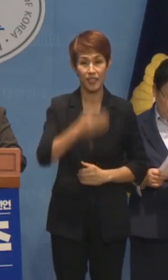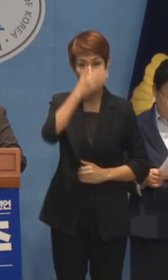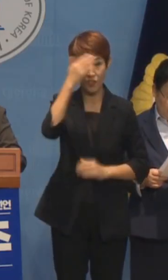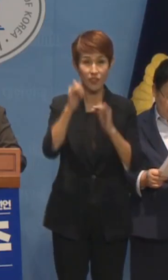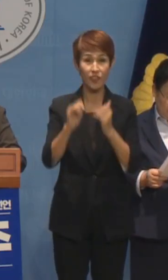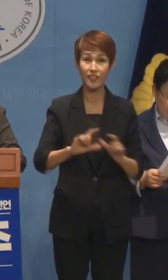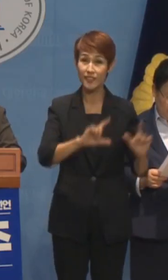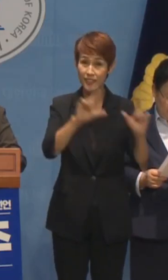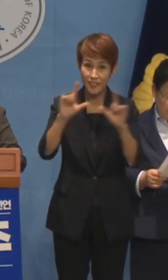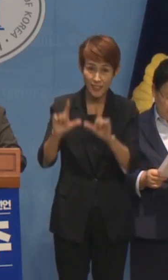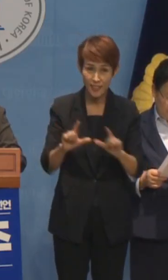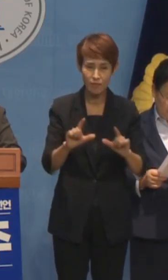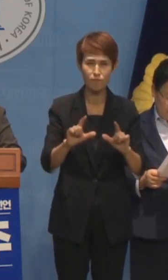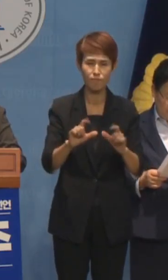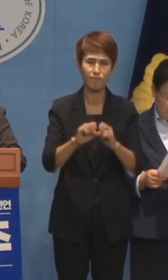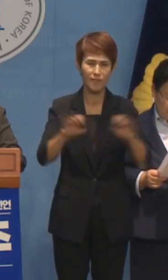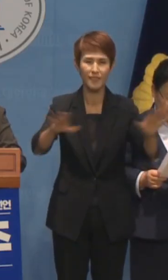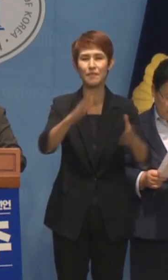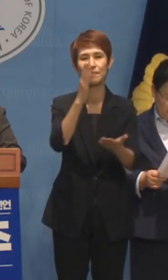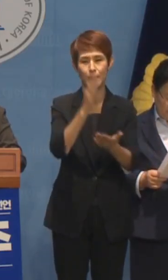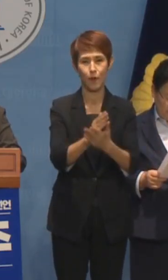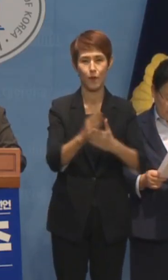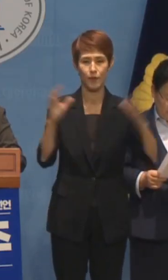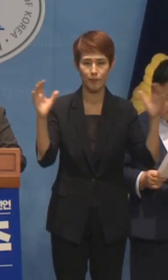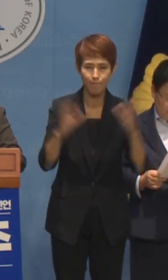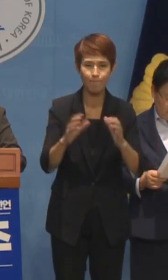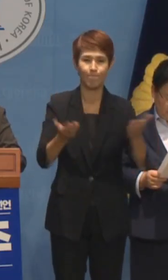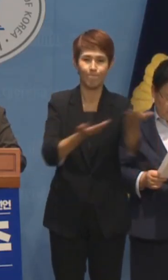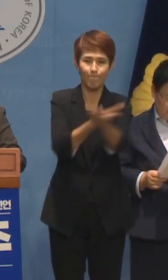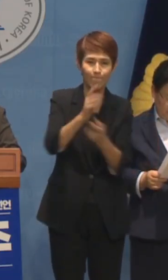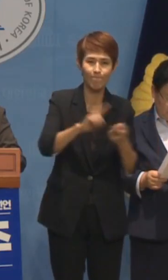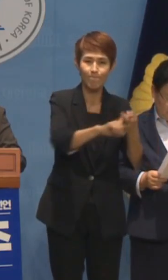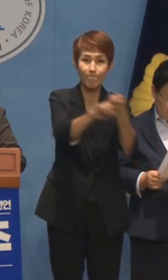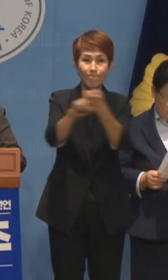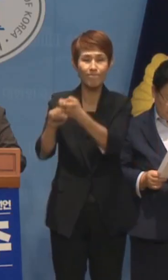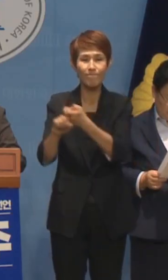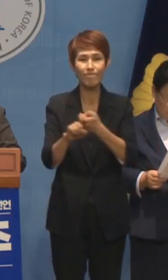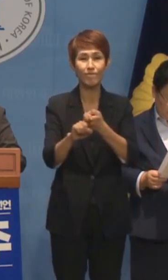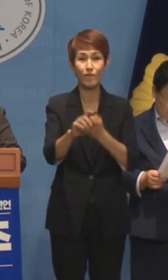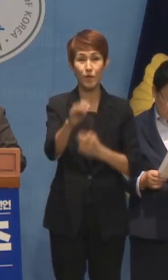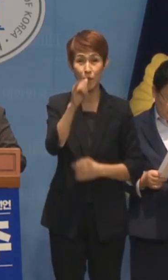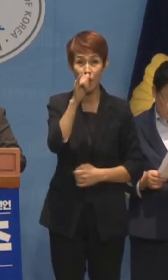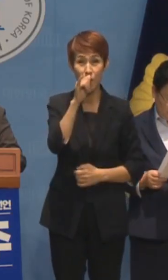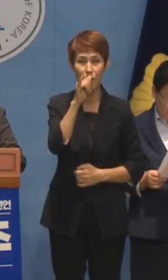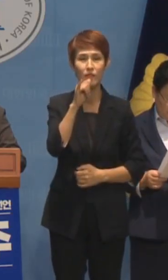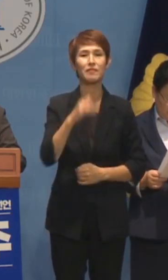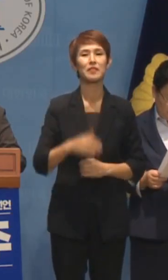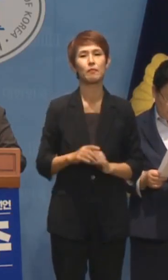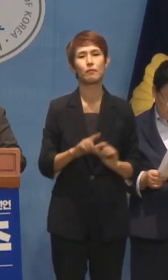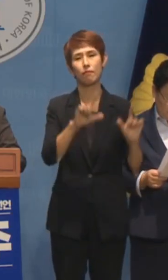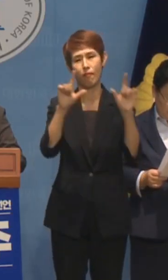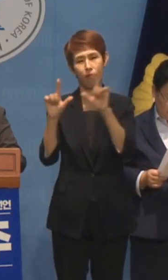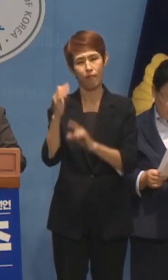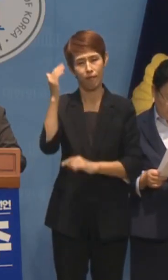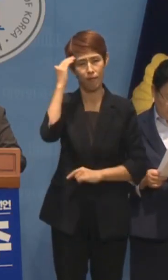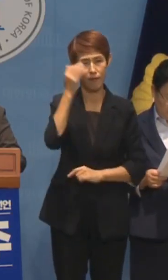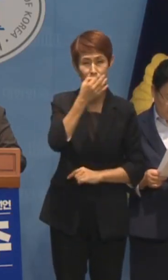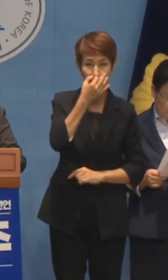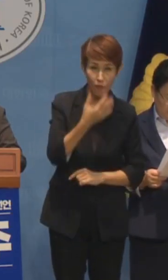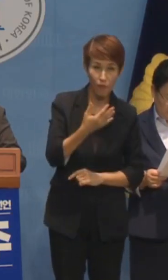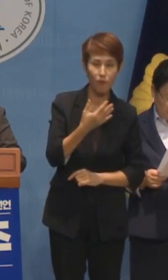청년들이 흩어지기보다는 소통하고 또 연대의 지점을 넓혀나가면 삶을 위협하는 위기와